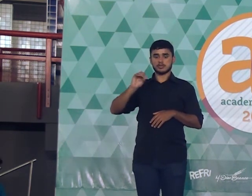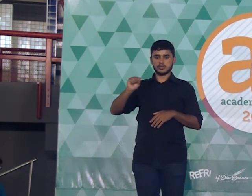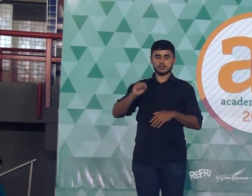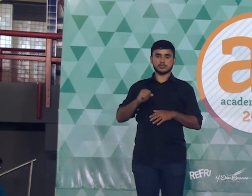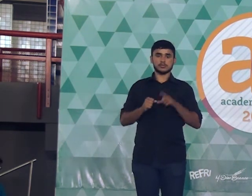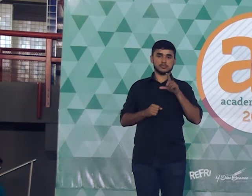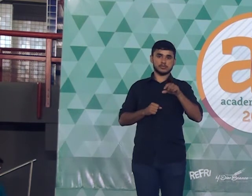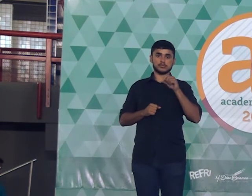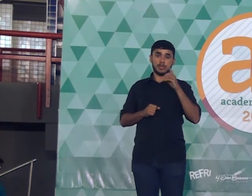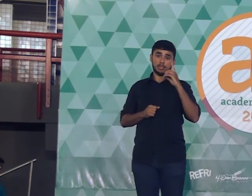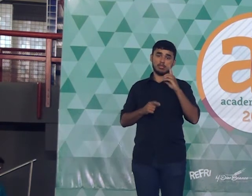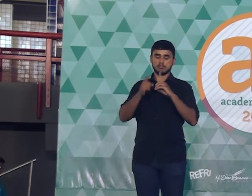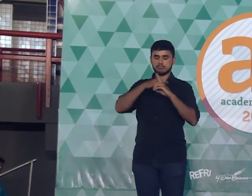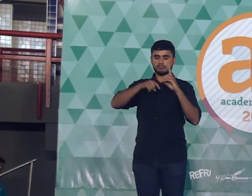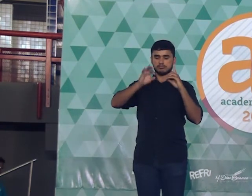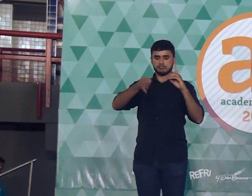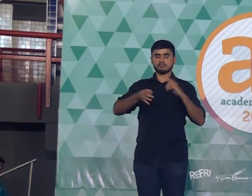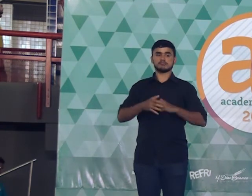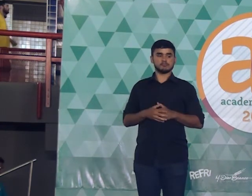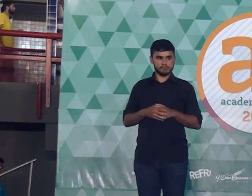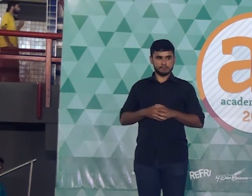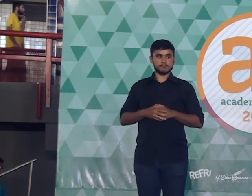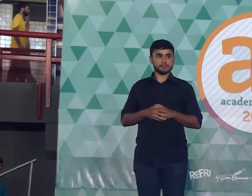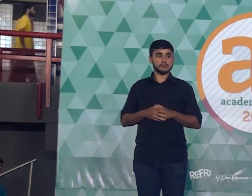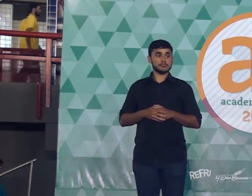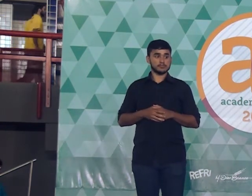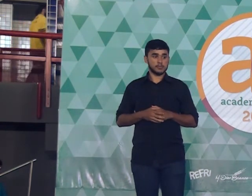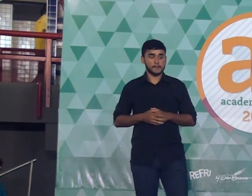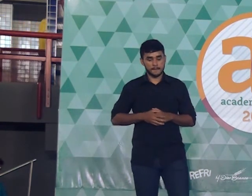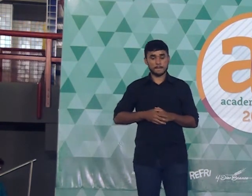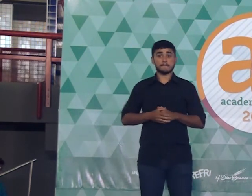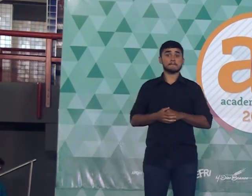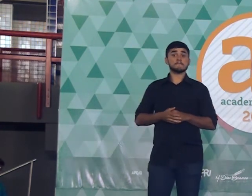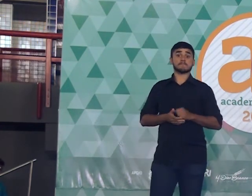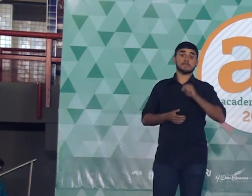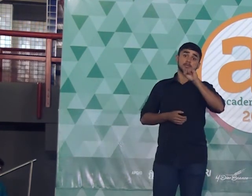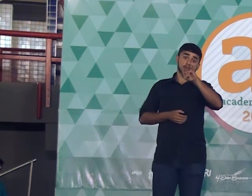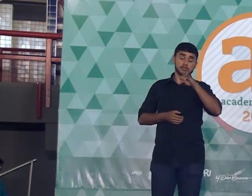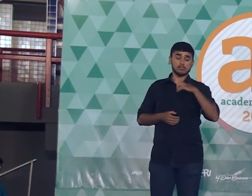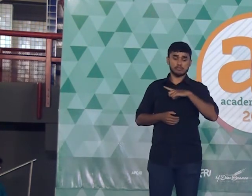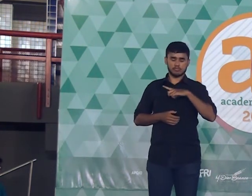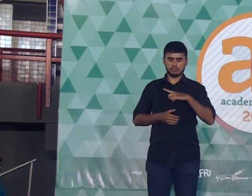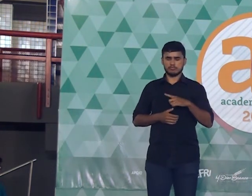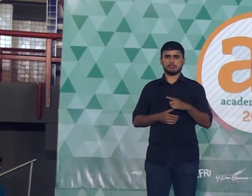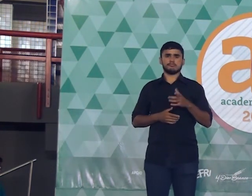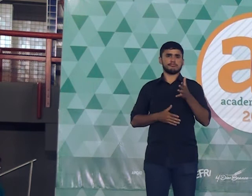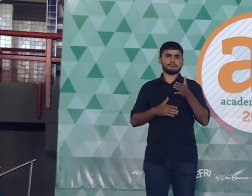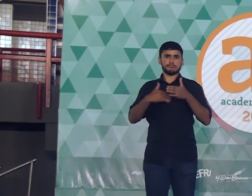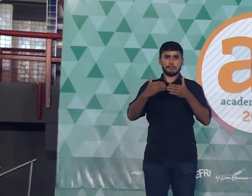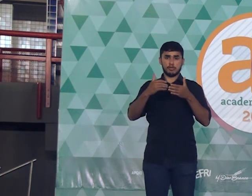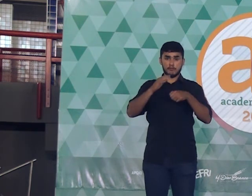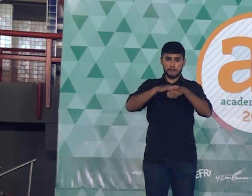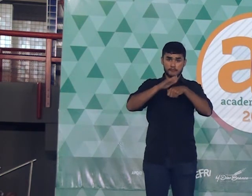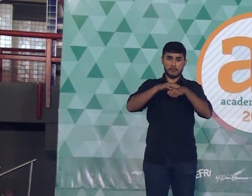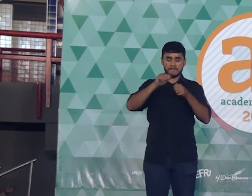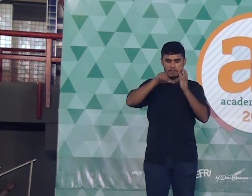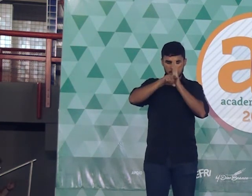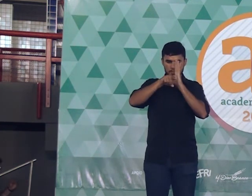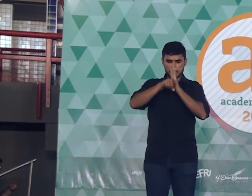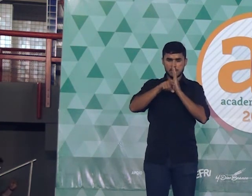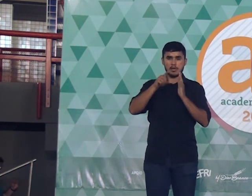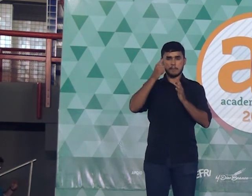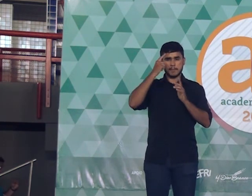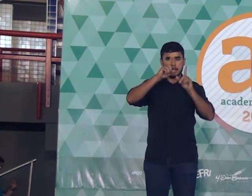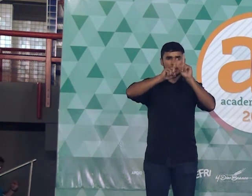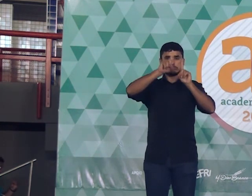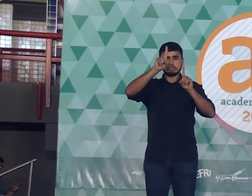Então, sempre que você pegar a questão desse tipo, o que é comum acontecer? Ele não pede para você calcular no gráfico inteiro.